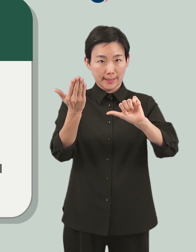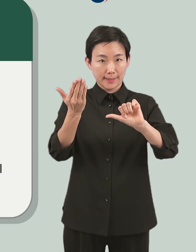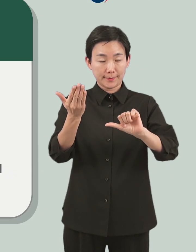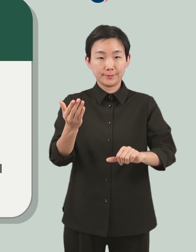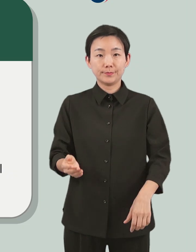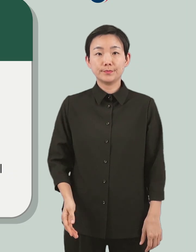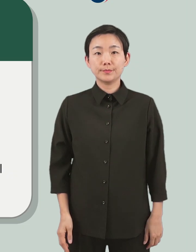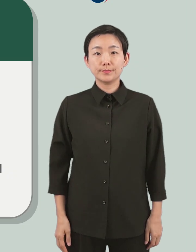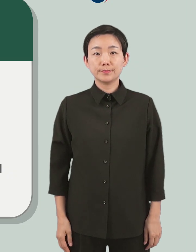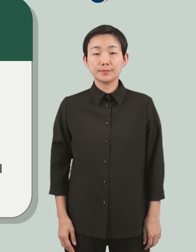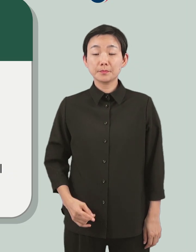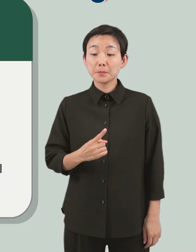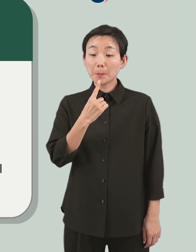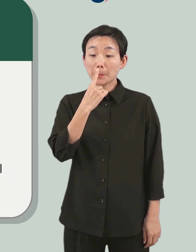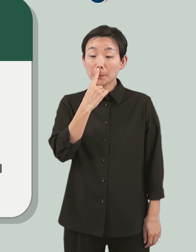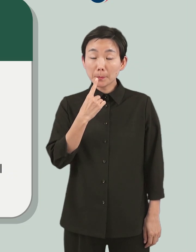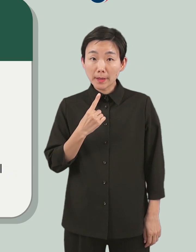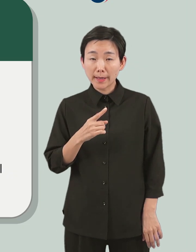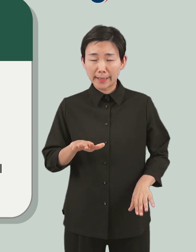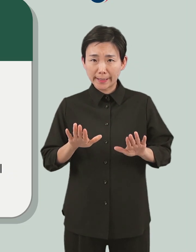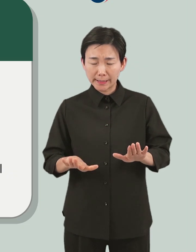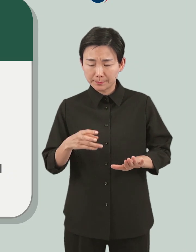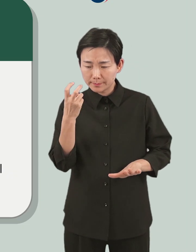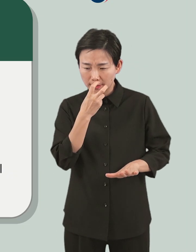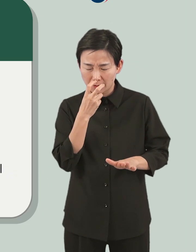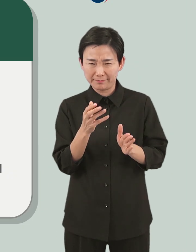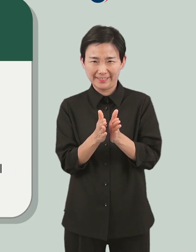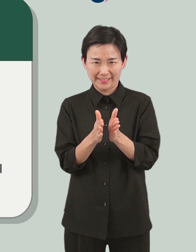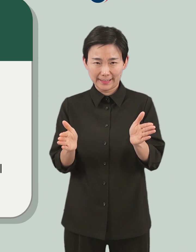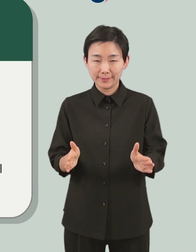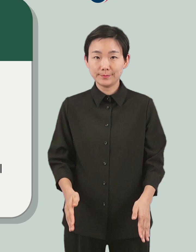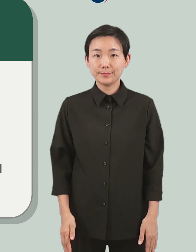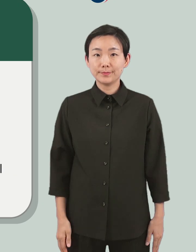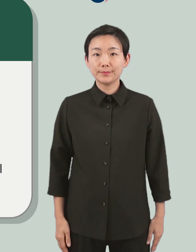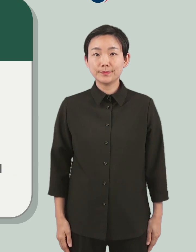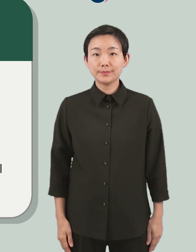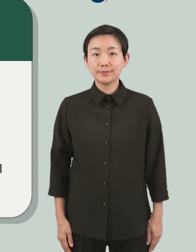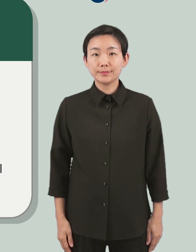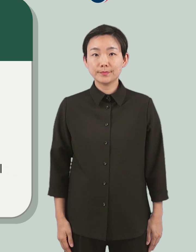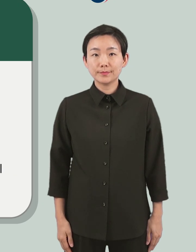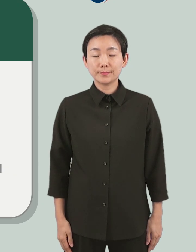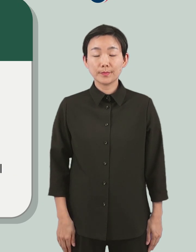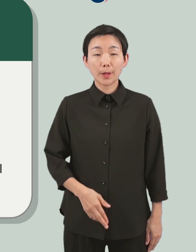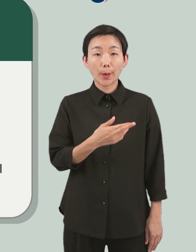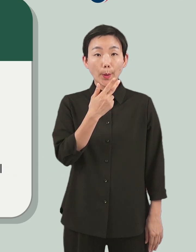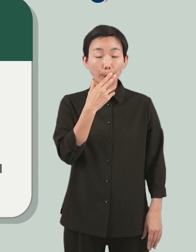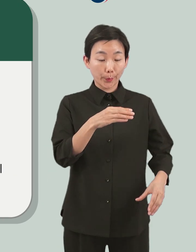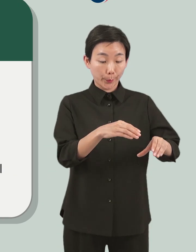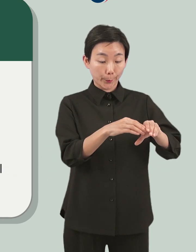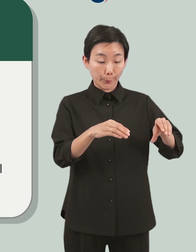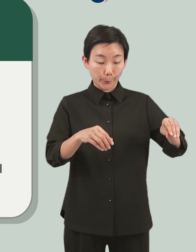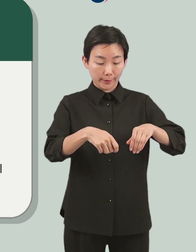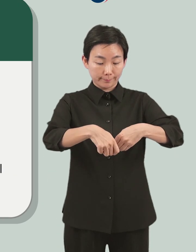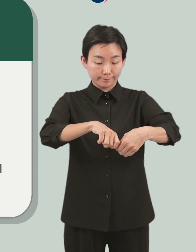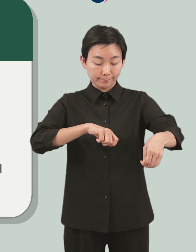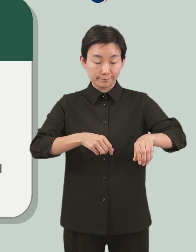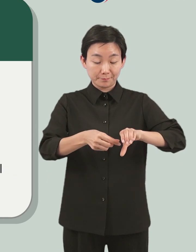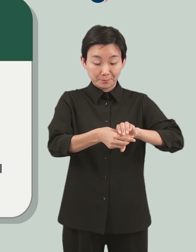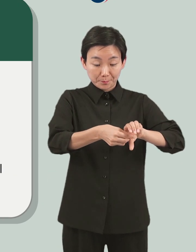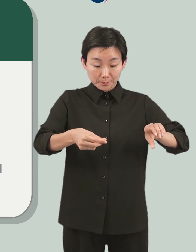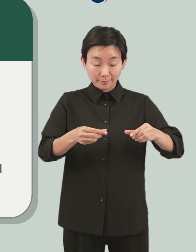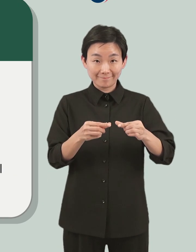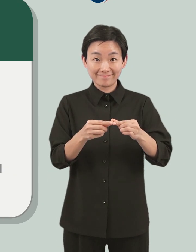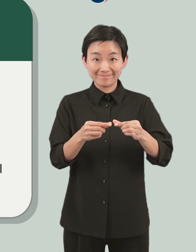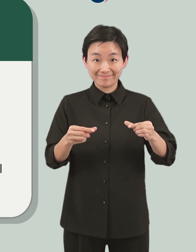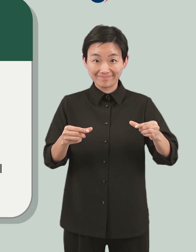짜냅니다. 검체 전개액 튜브에 노즐캡을 끼워 닫은 후 위아래로 5회 이상 흔들어 검체와 전개액을 고르게